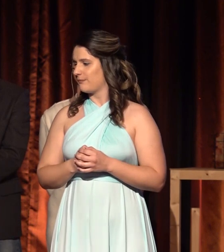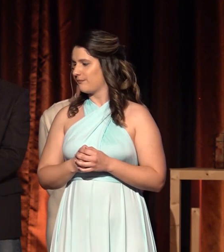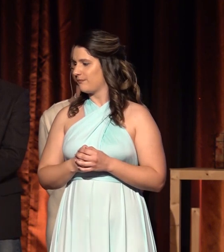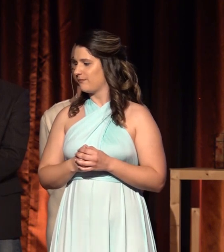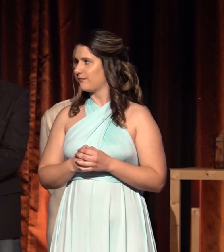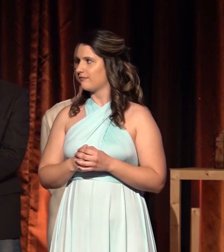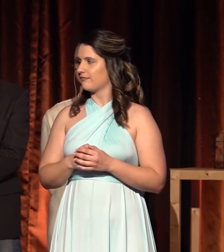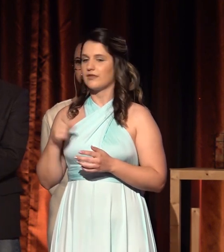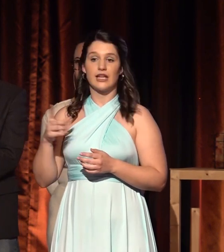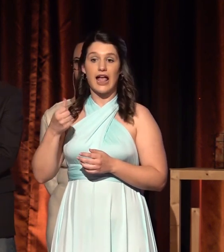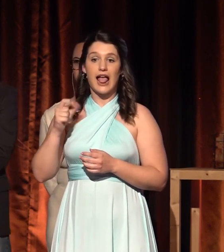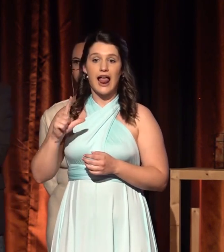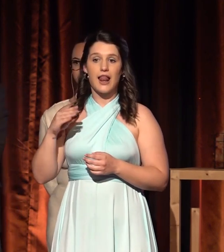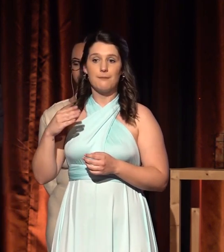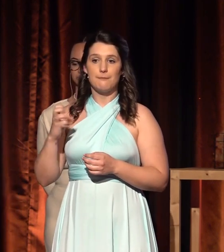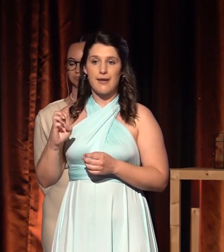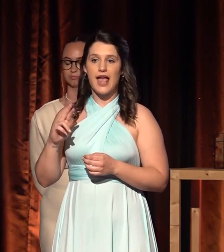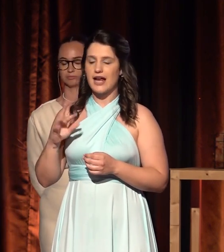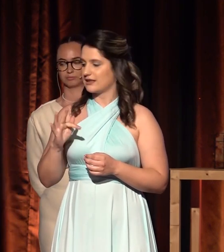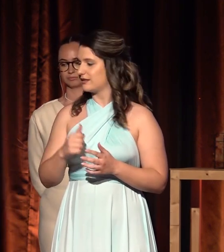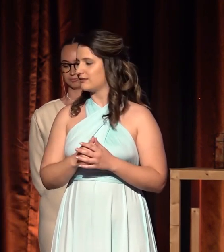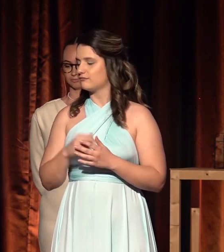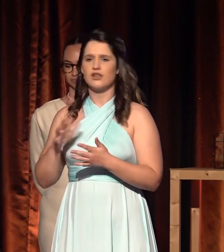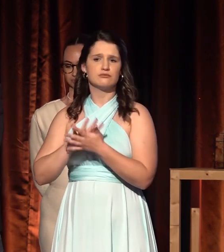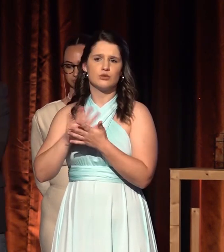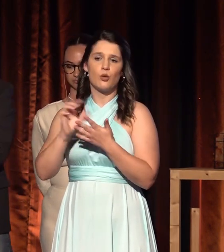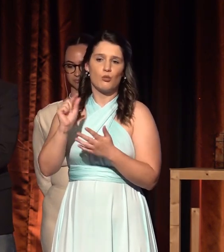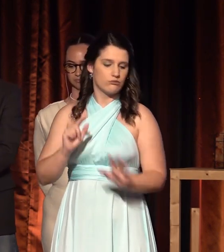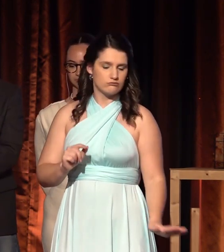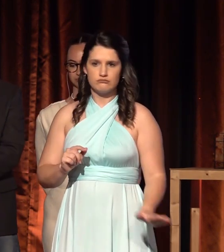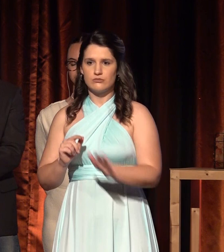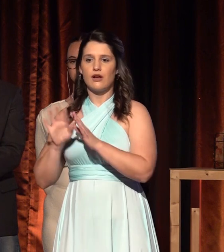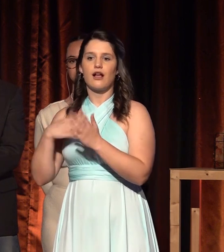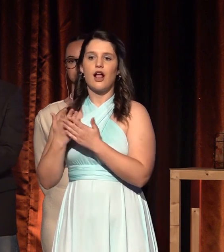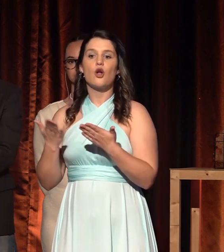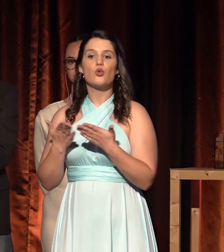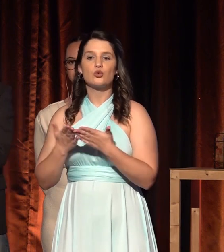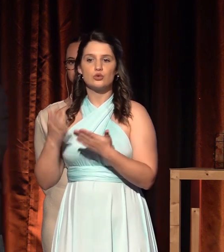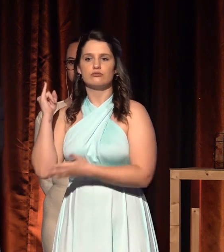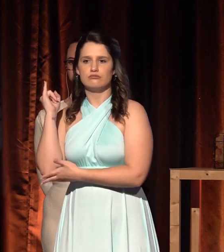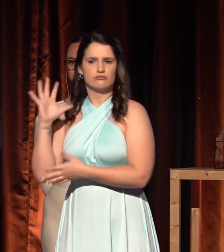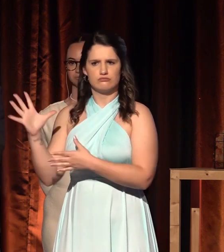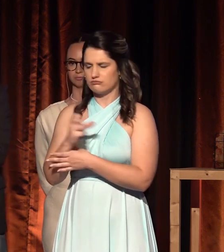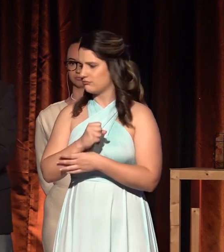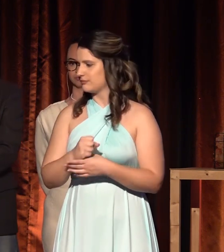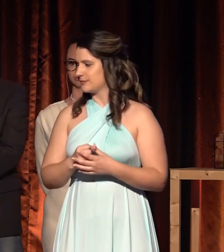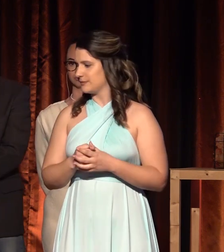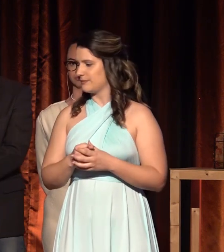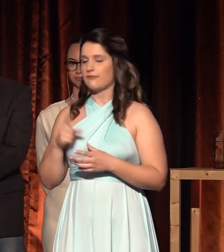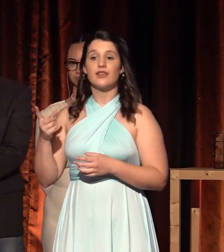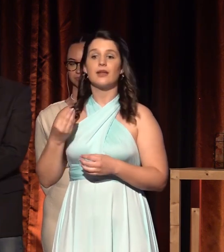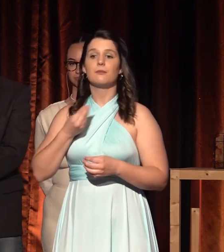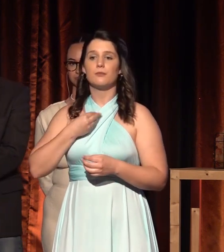companys, sóc Albert Montero i m'agradaria explicar-vos de forma ràpida la meva experiència amb l'educació. Però abans us vull situar d'on